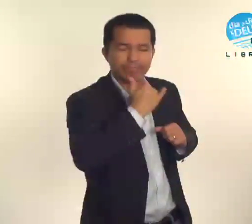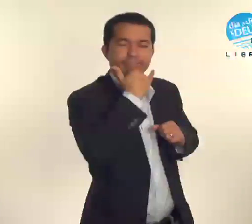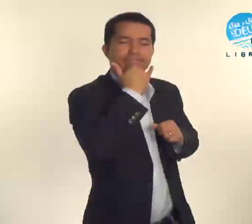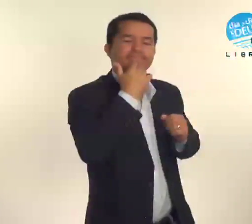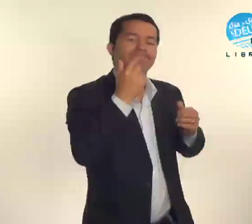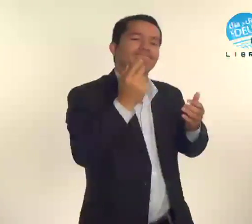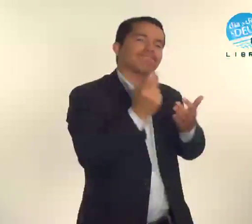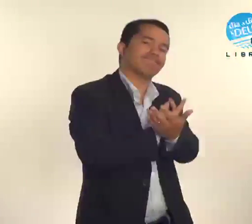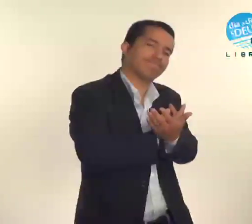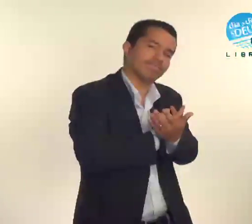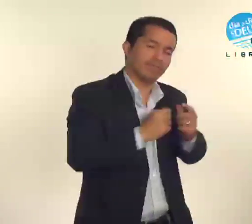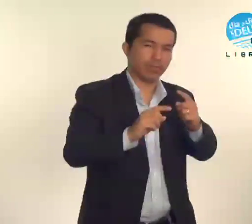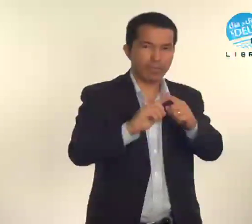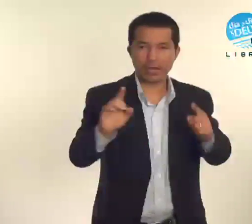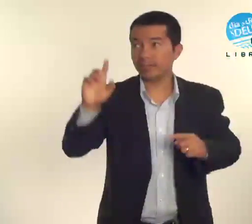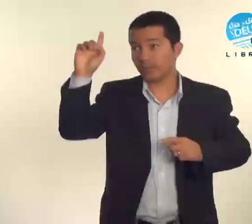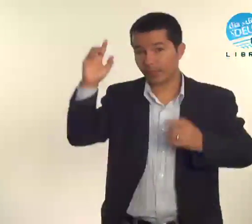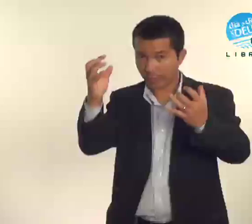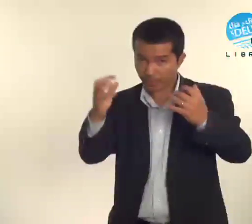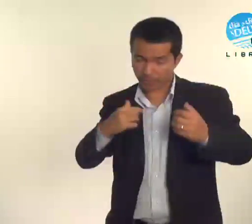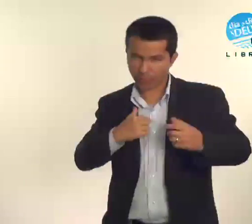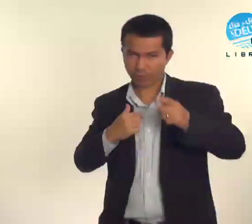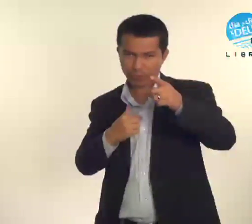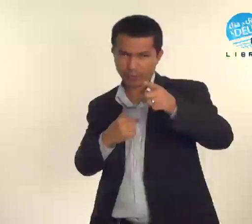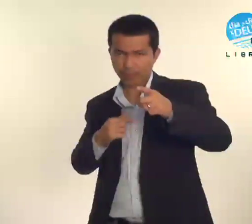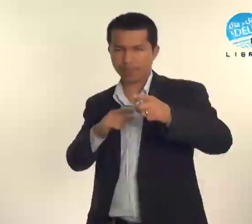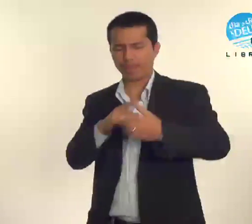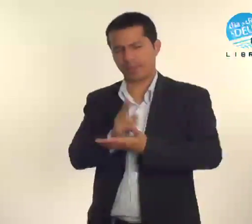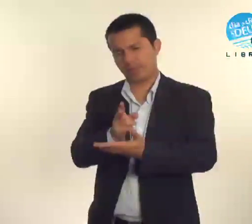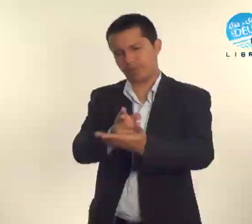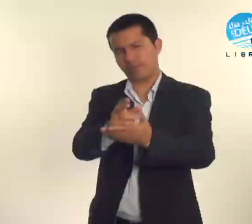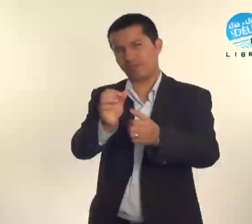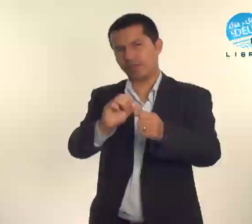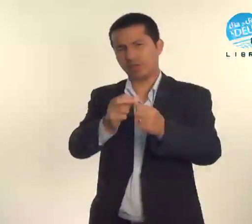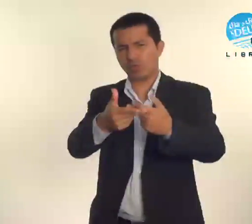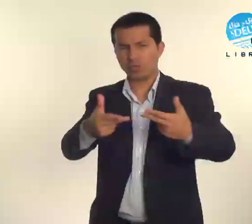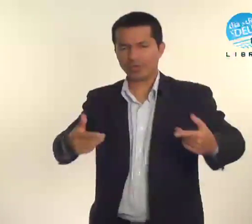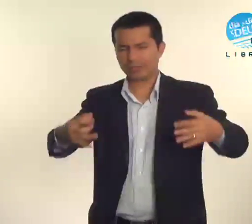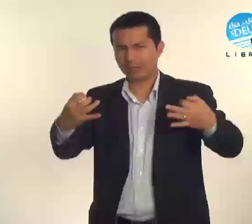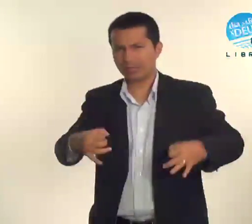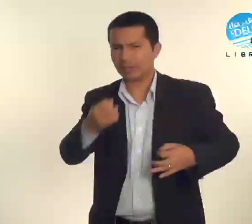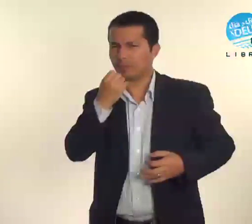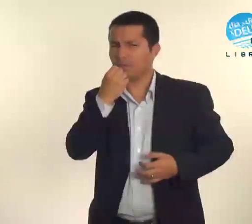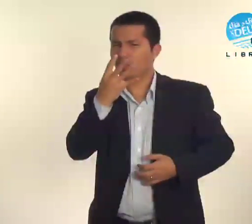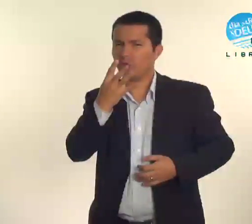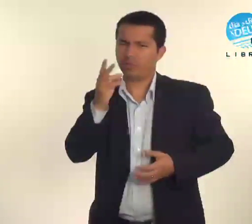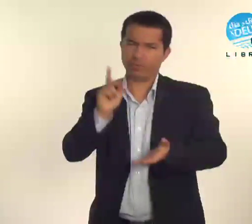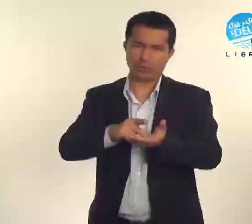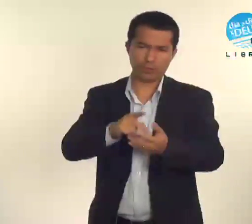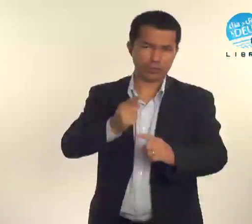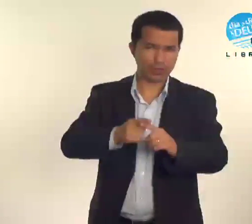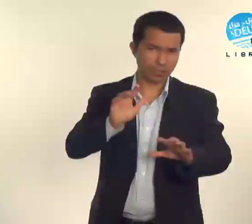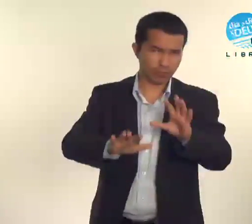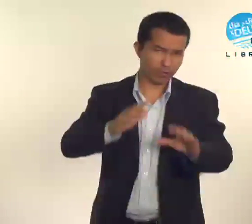vezes nós somos o que nunca deveríamos ser. Consegue entender a diferença?